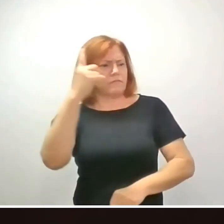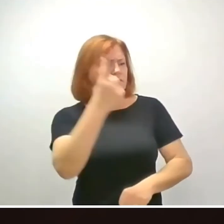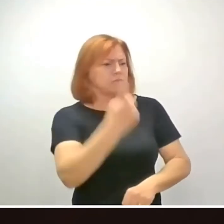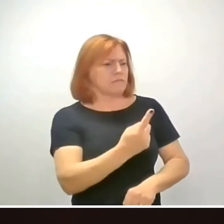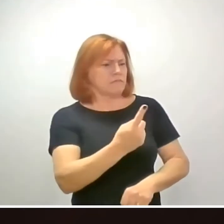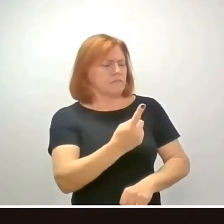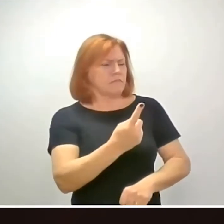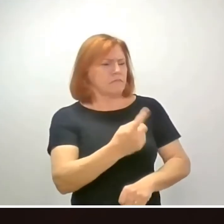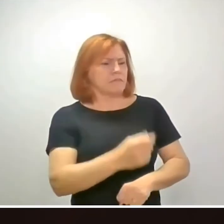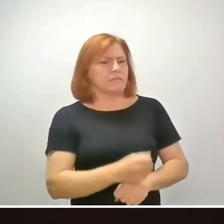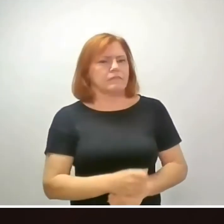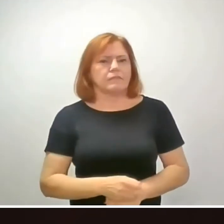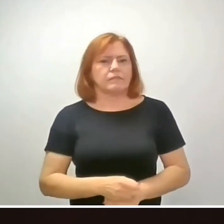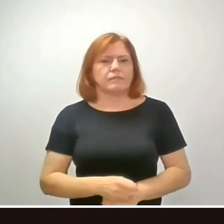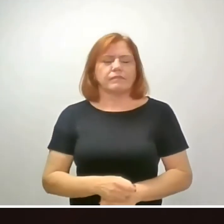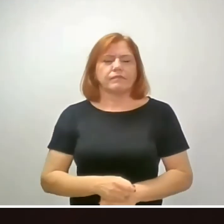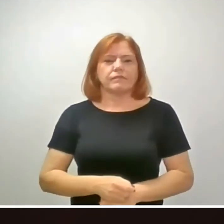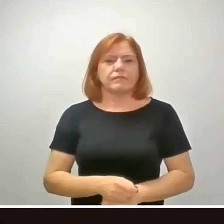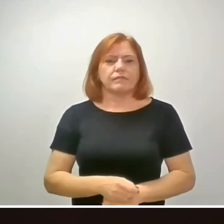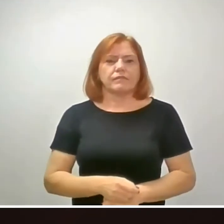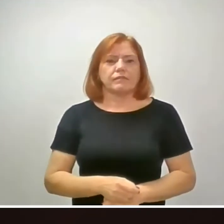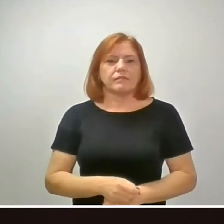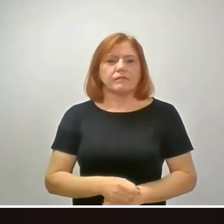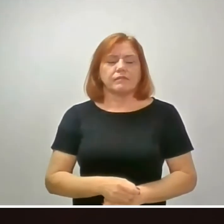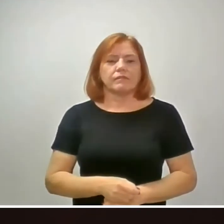reger em grego é